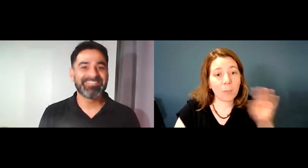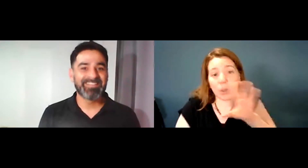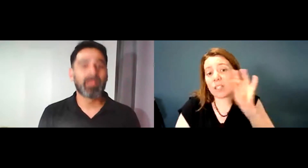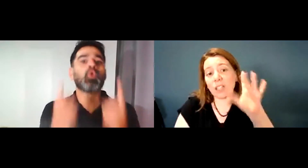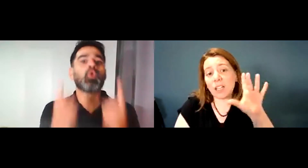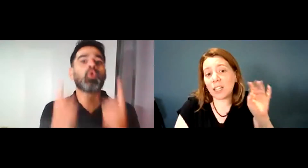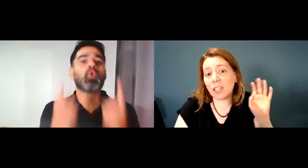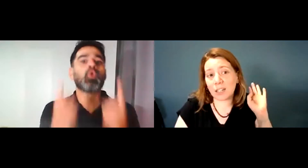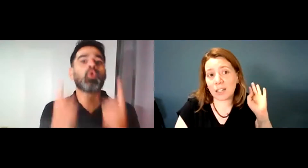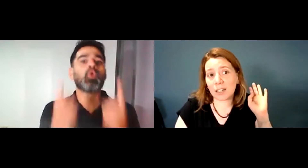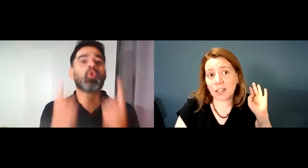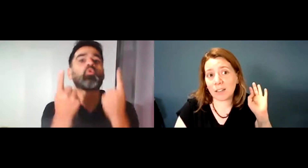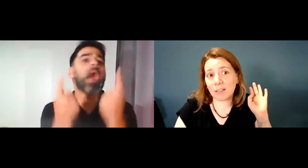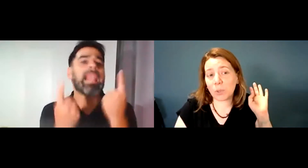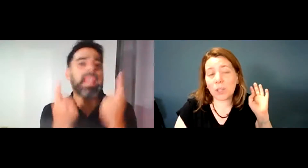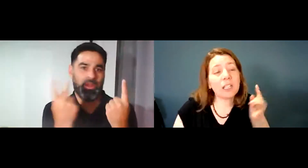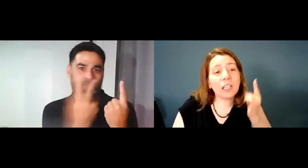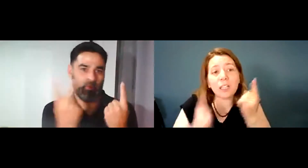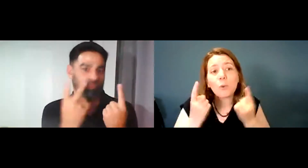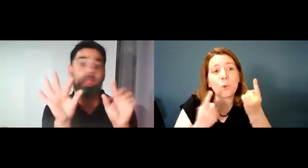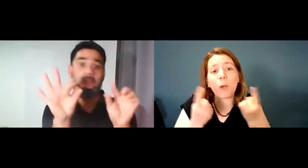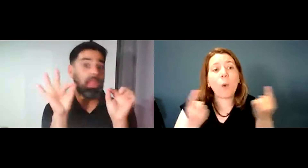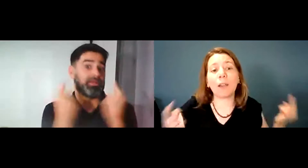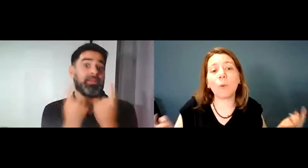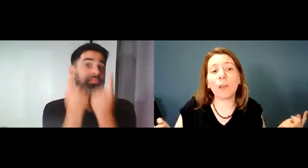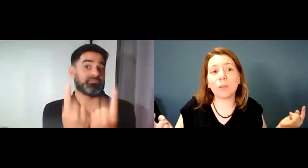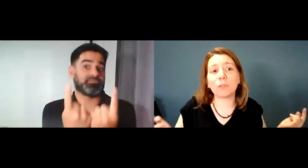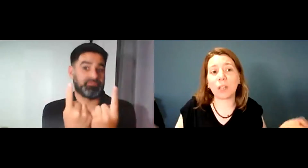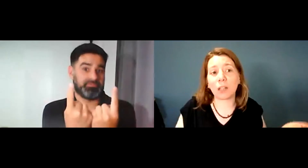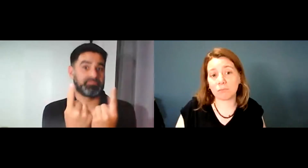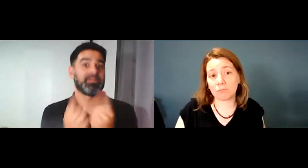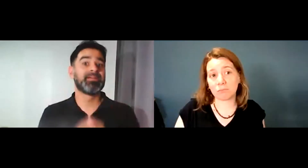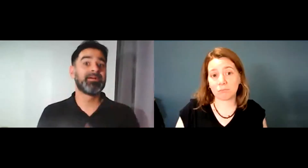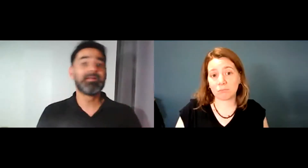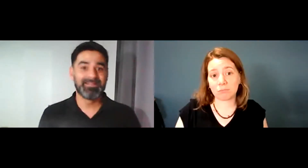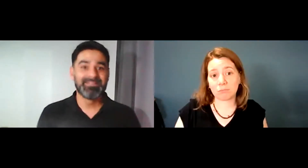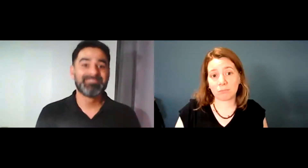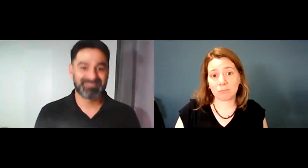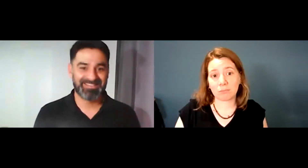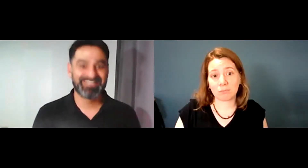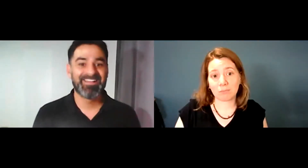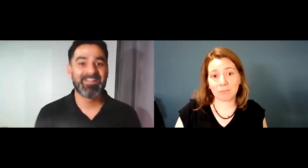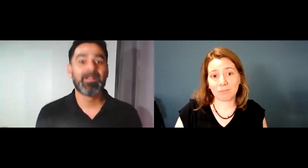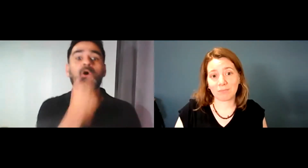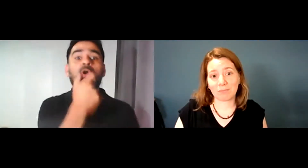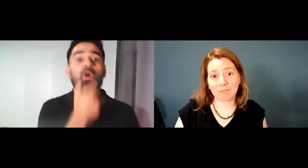Podés elegir. Podés elegir una. ¿Cuál? ¿Cuál te gusta? No, la que dijo Javier.